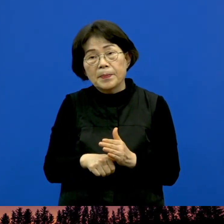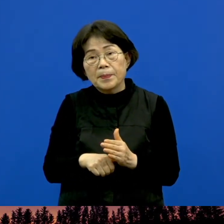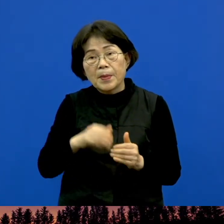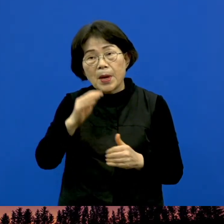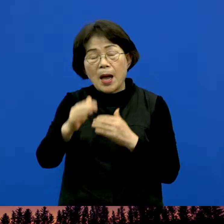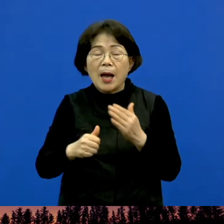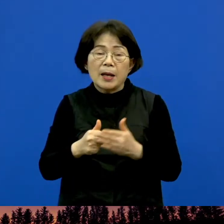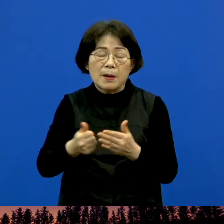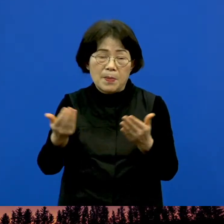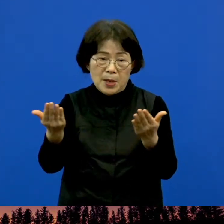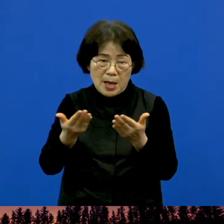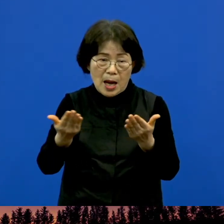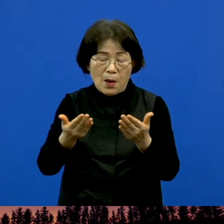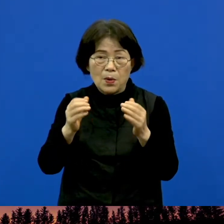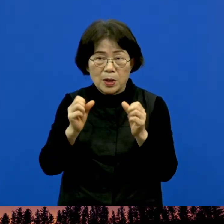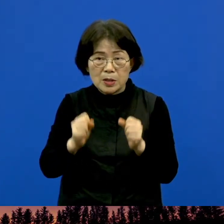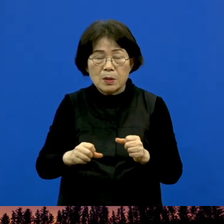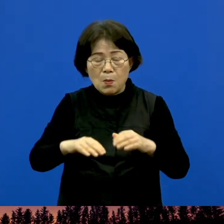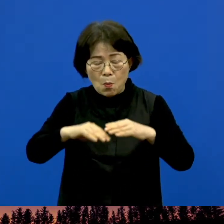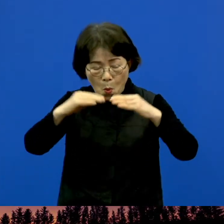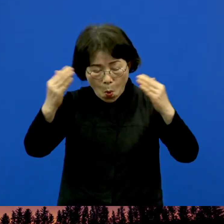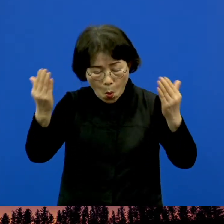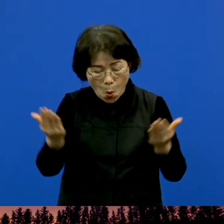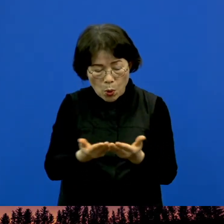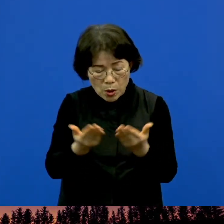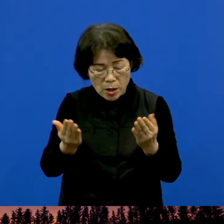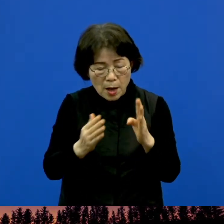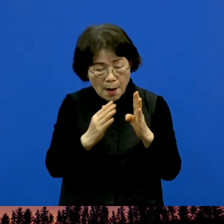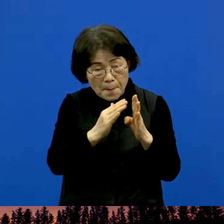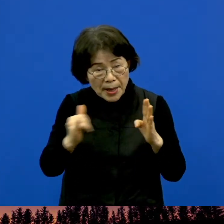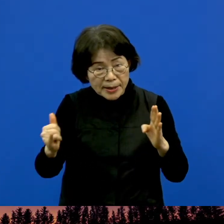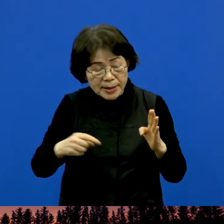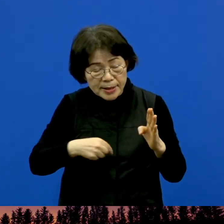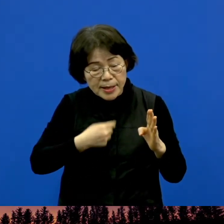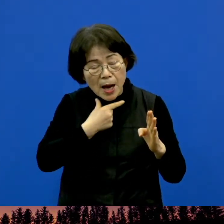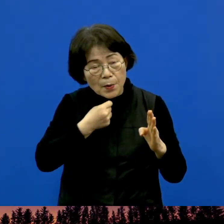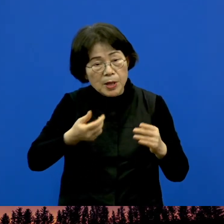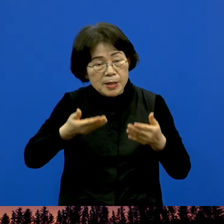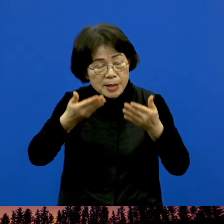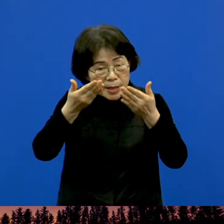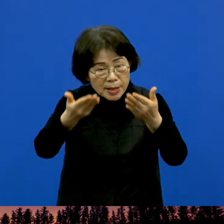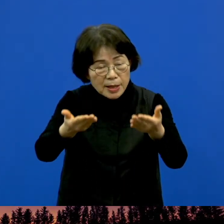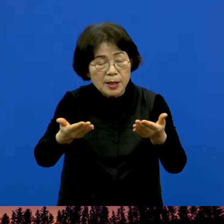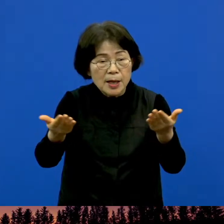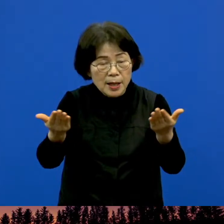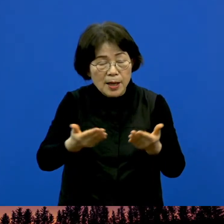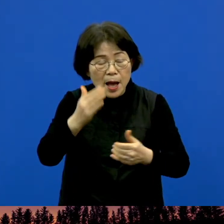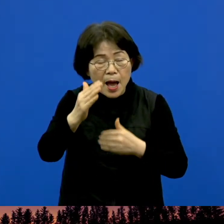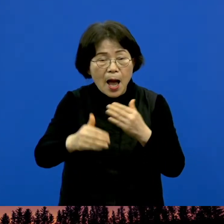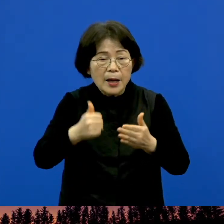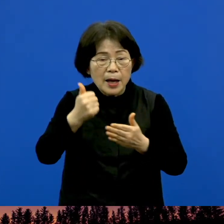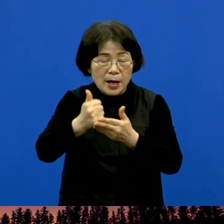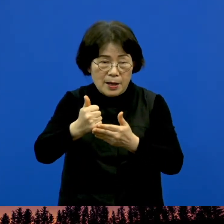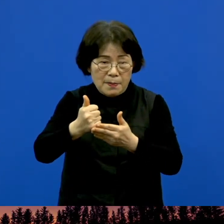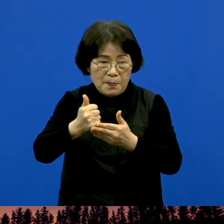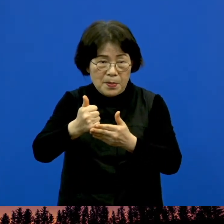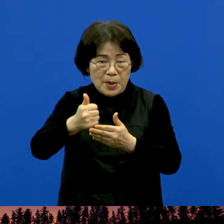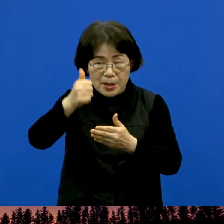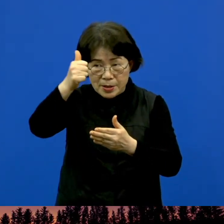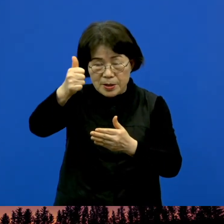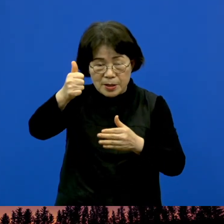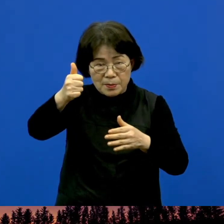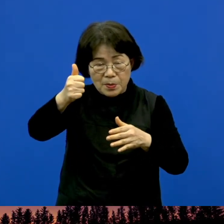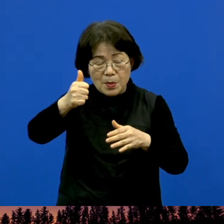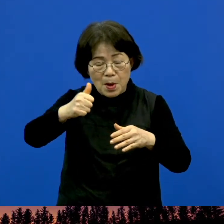하나님이 하시는 거죠. 이 모든 일들이 백성들이 자원하여 드리는 모든 이런 과정들은 결국 하나님의 총지 아래 일어나는